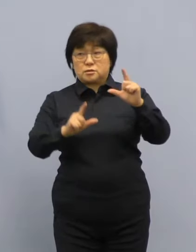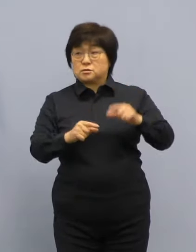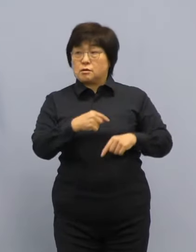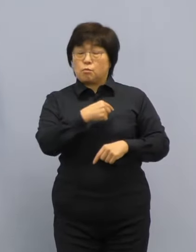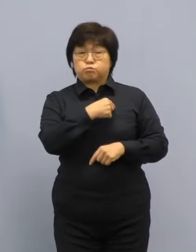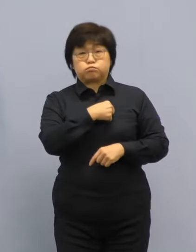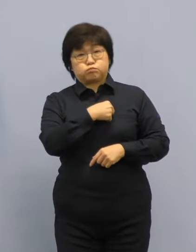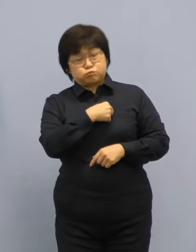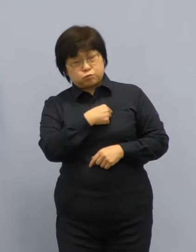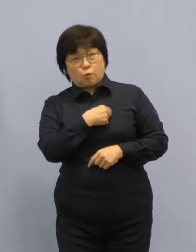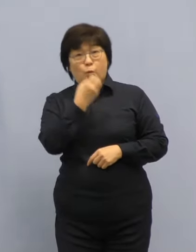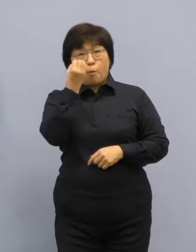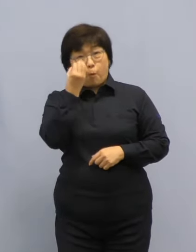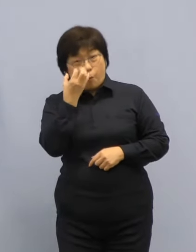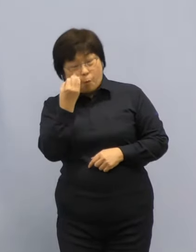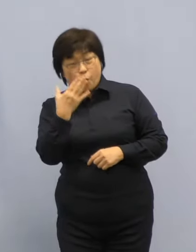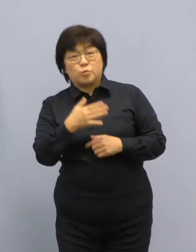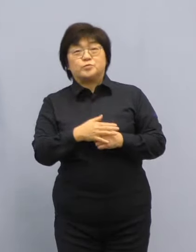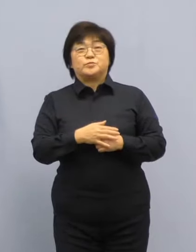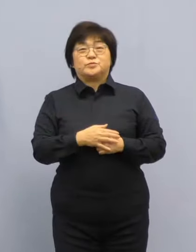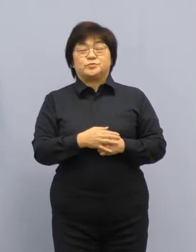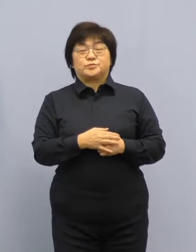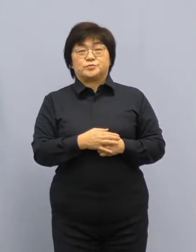にユニークなんですけれども、